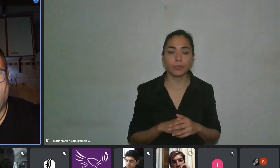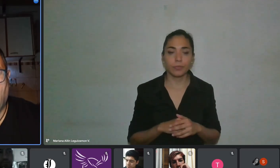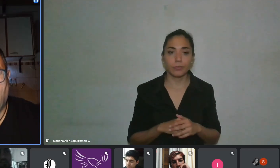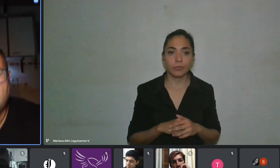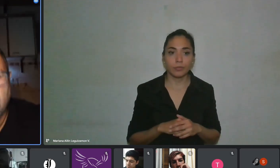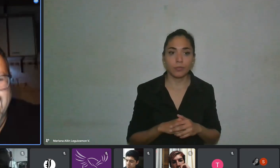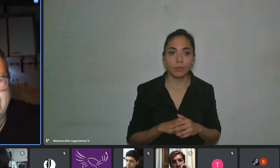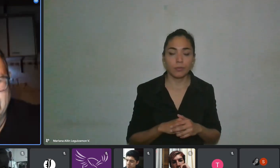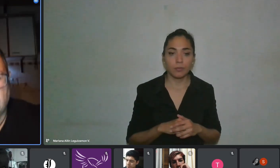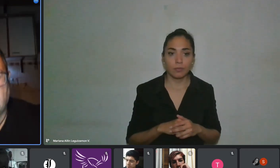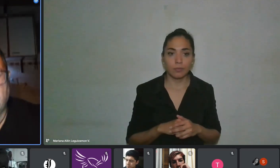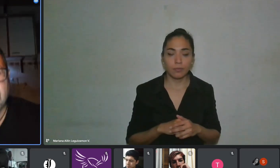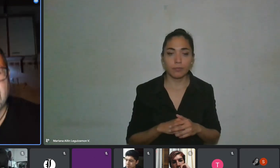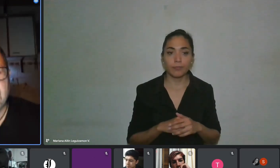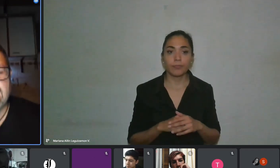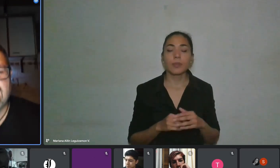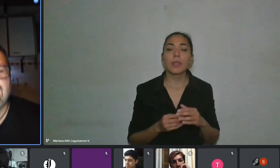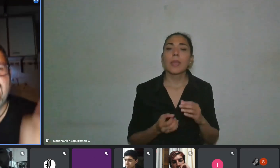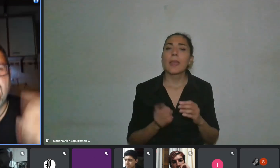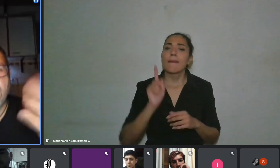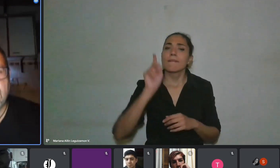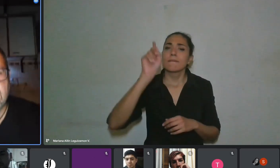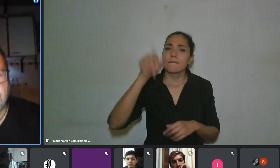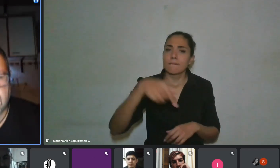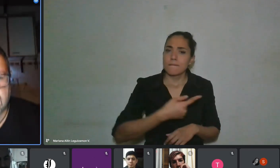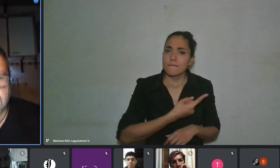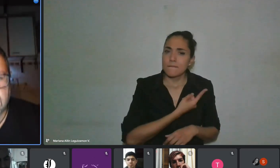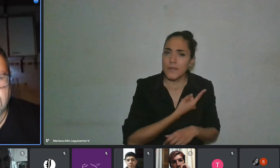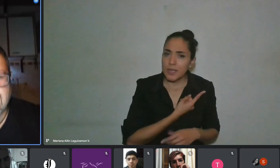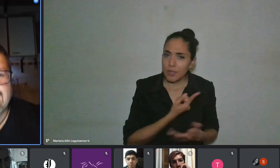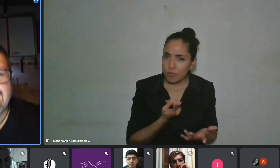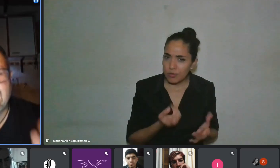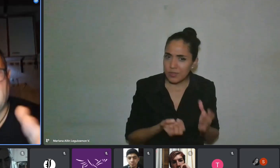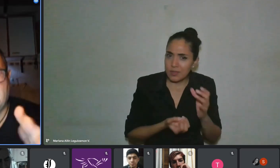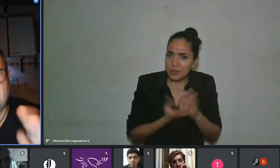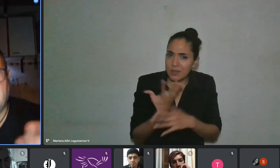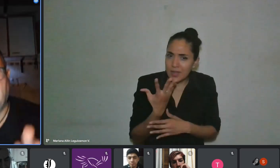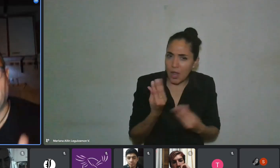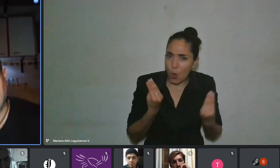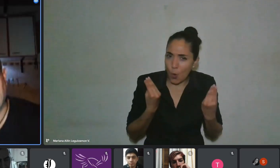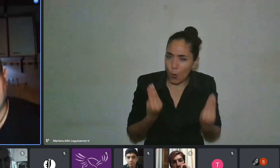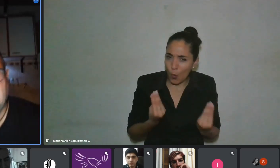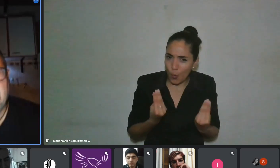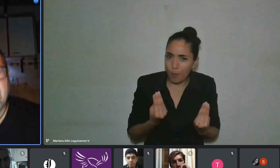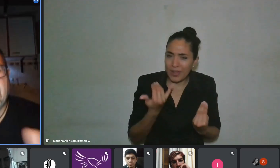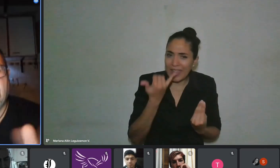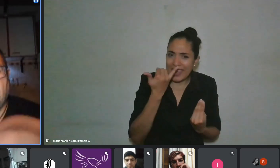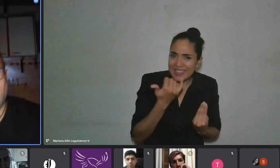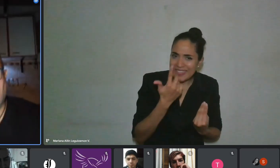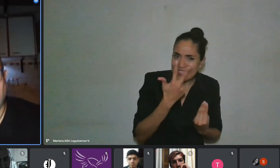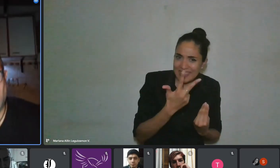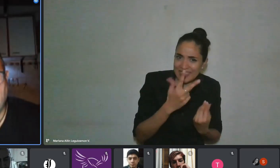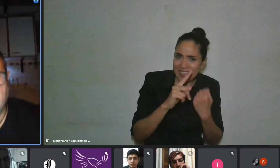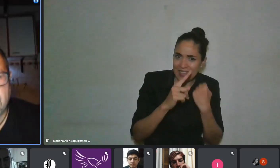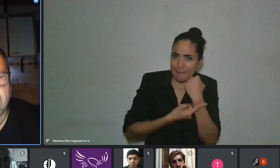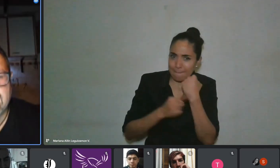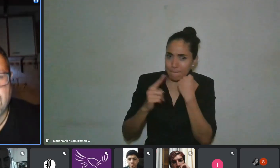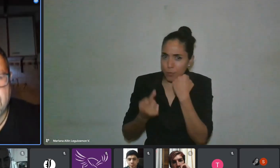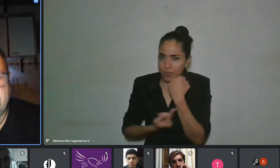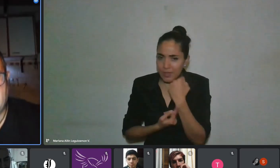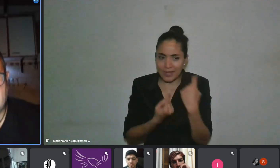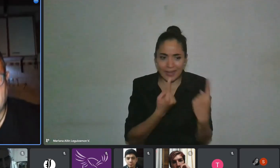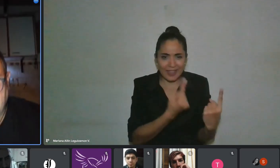¿Cómo surge esto? ¿De dónde dice? ¿Quién lo dice? De que tienen que haber tres poderes, cada uno con sus